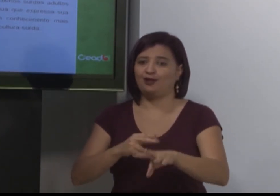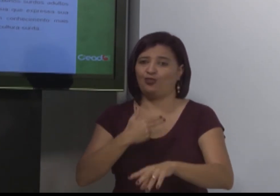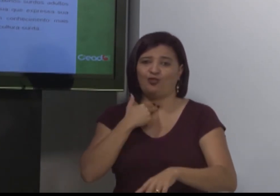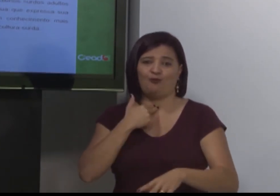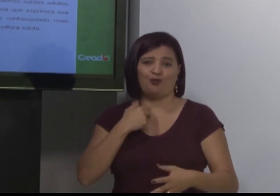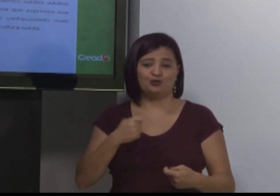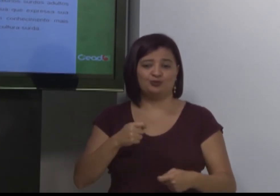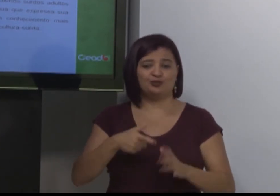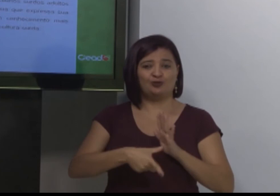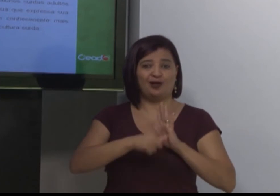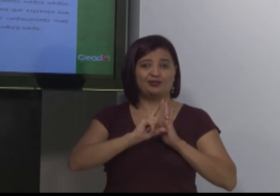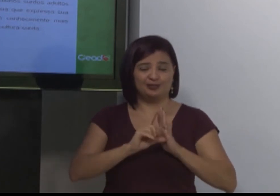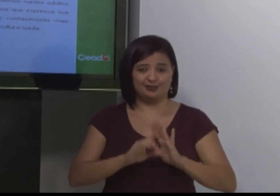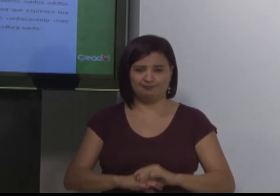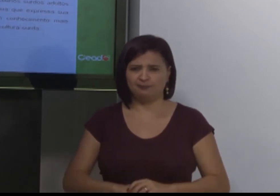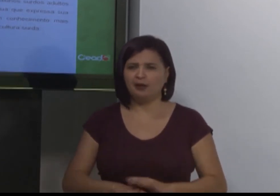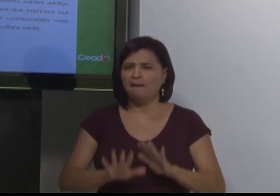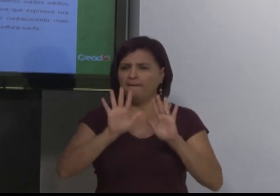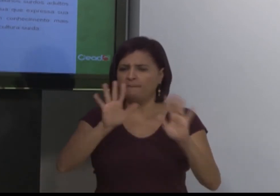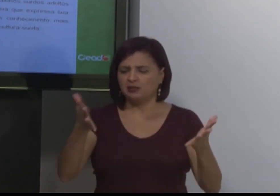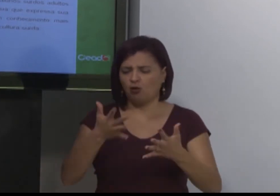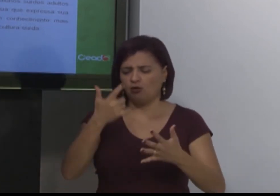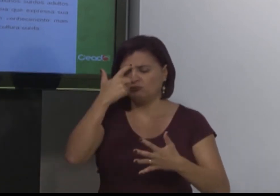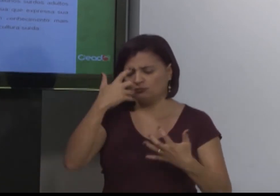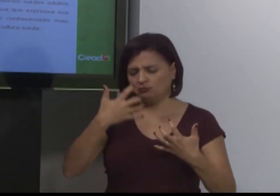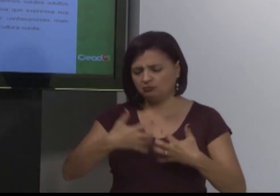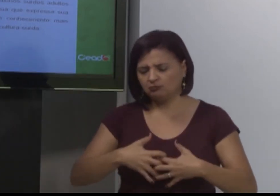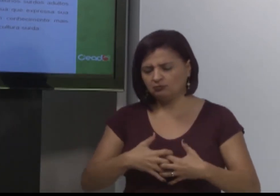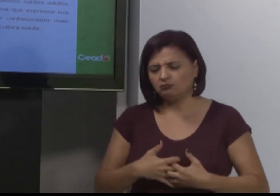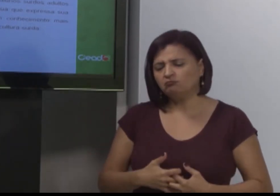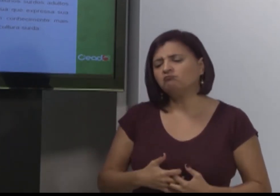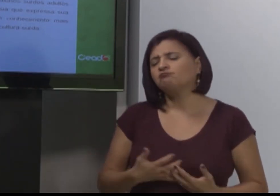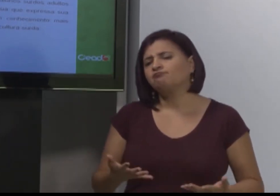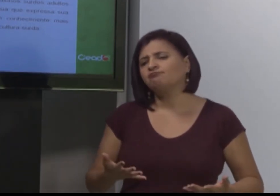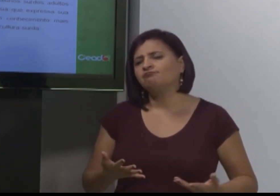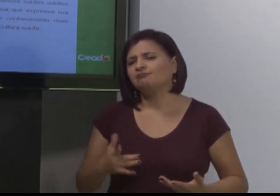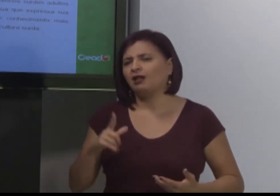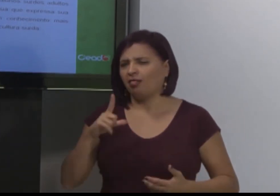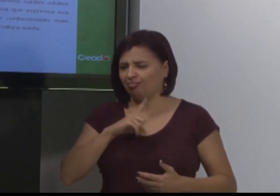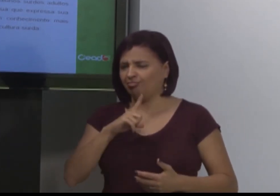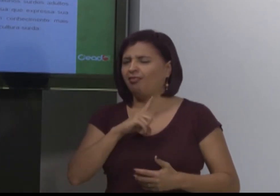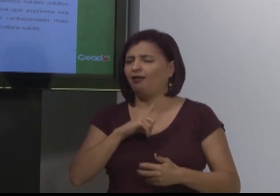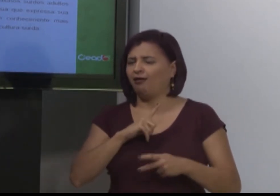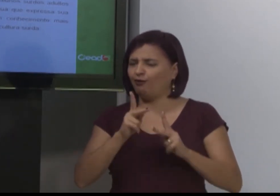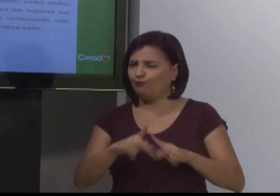nem ensinar aleatoriamente. É necessário que façamos uma reflexão. Vamos refletir.